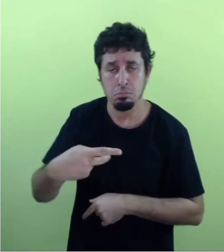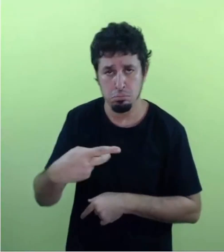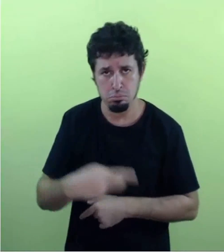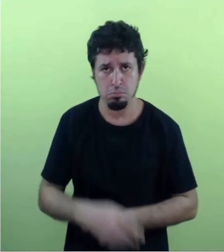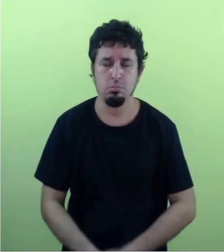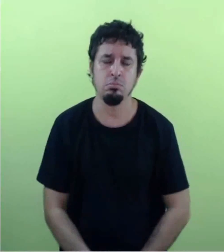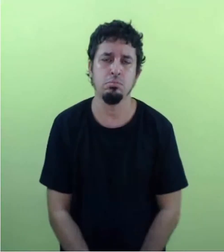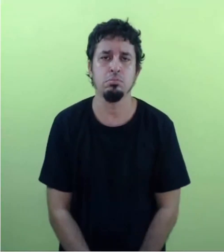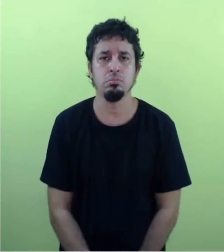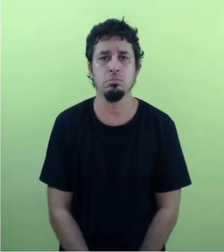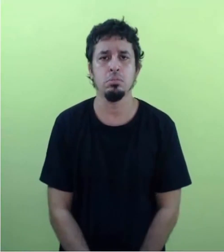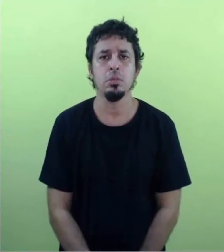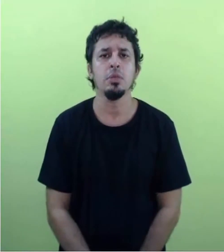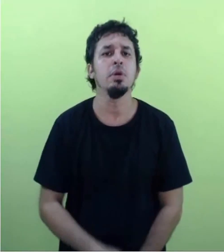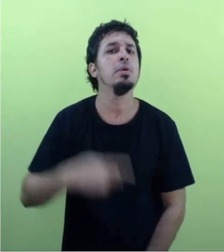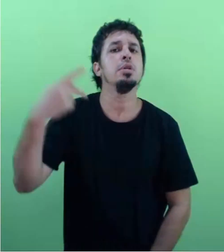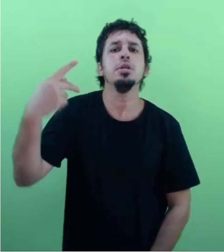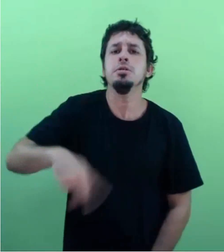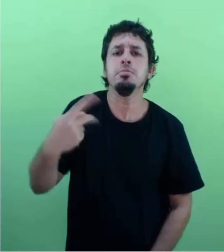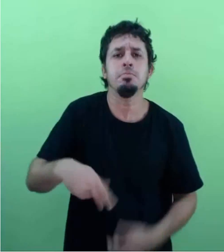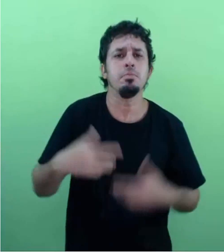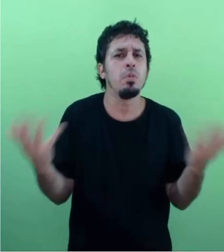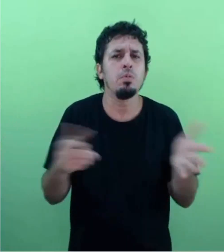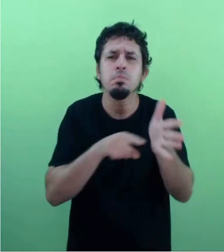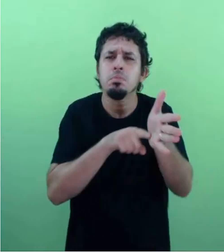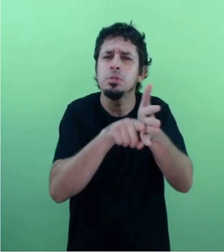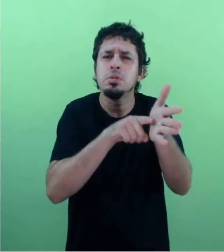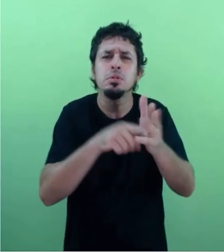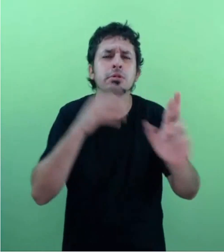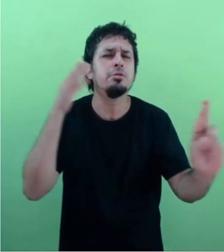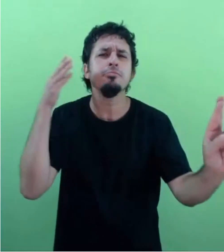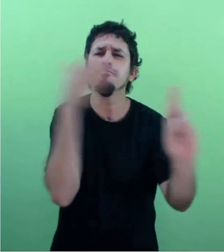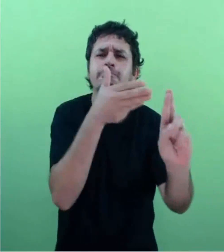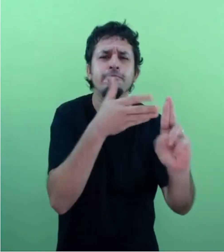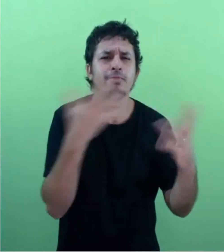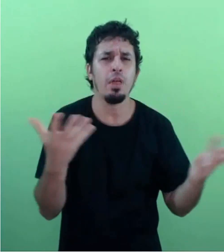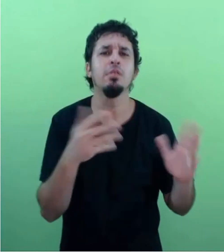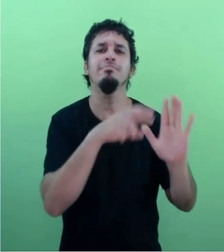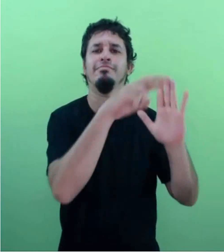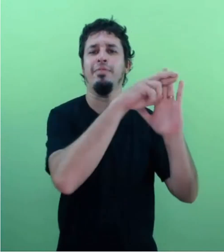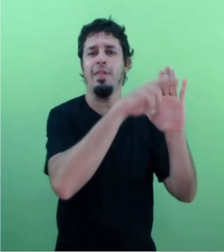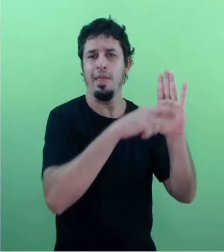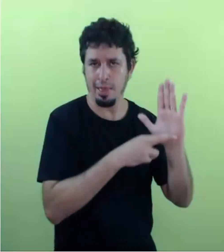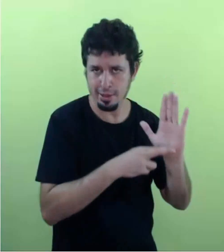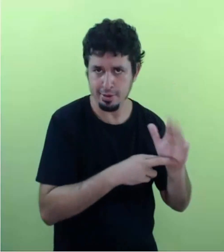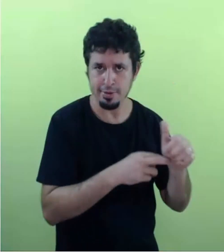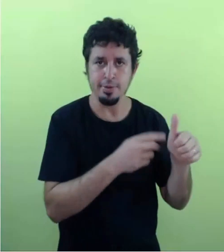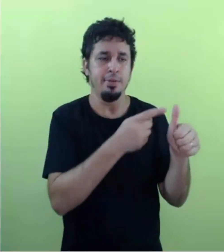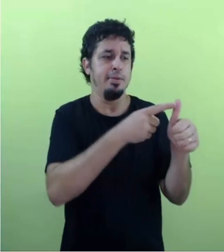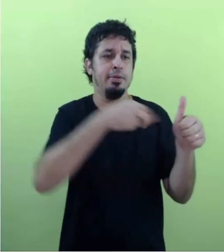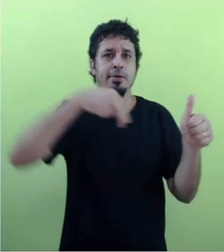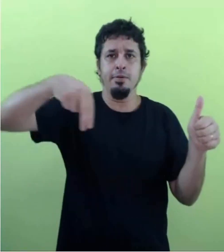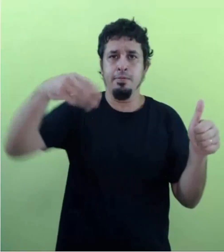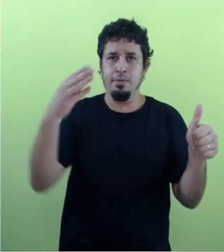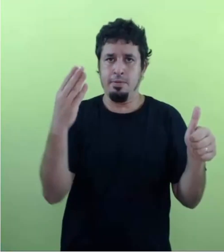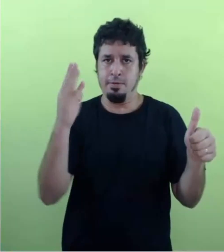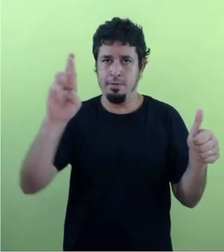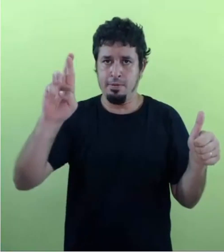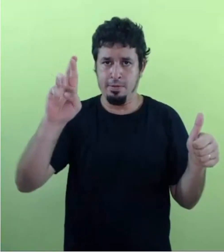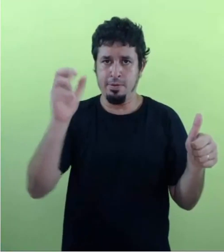mesmas. Como segmentos norteadores dessa investigação, o grupo baseou-se nas normas